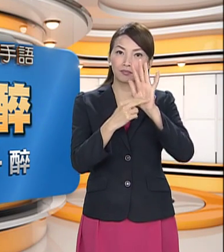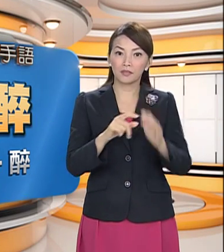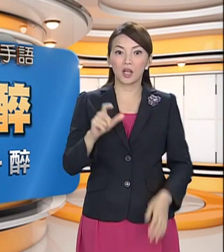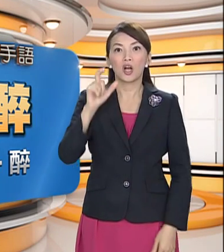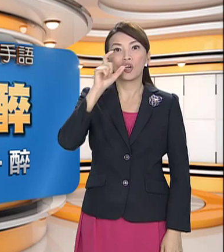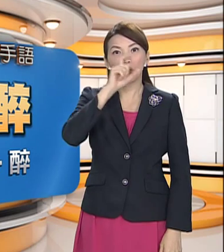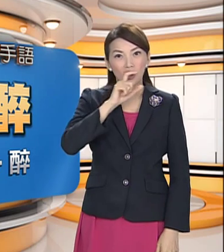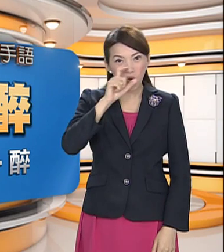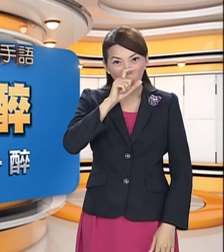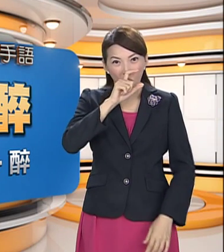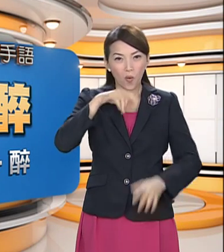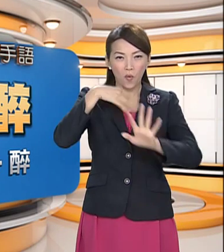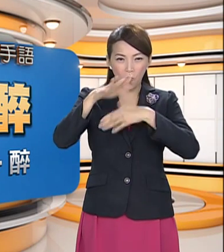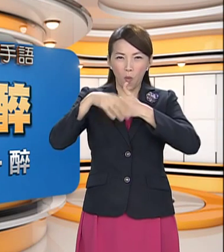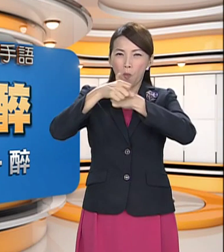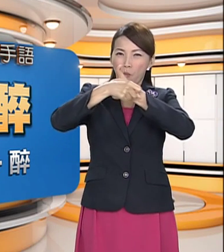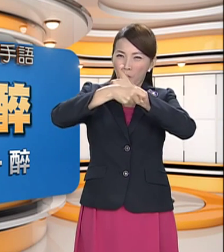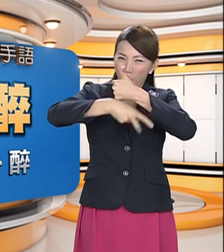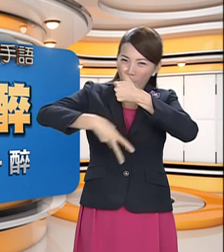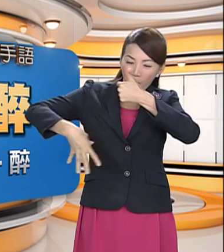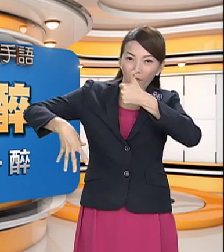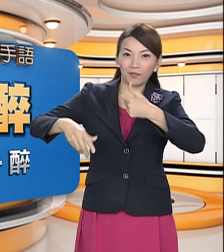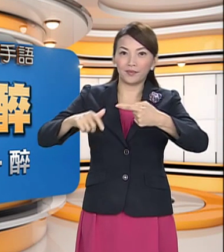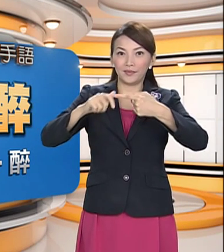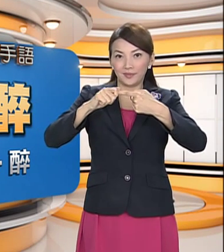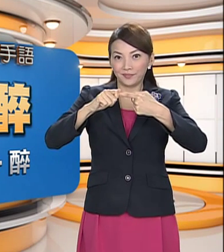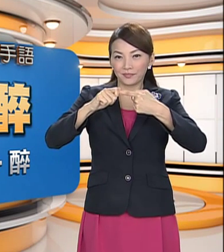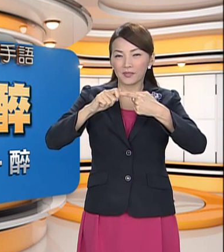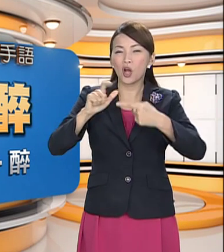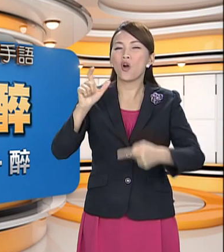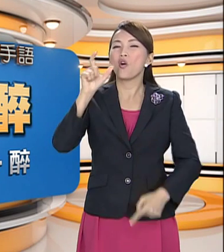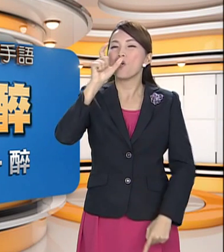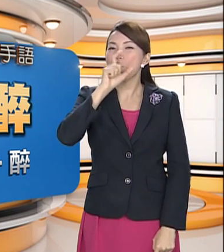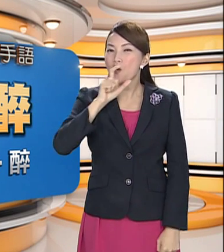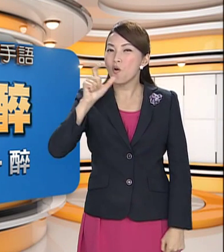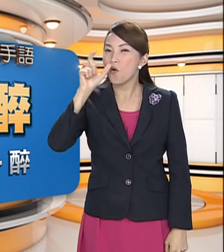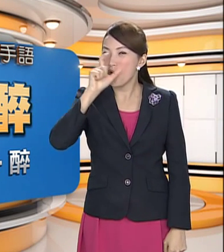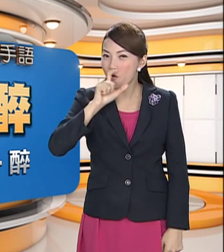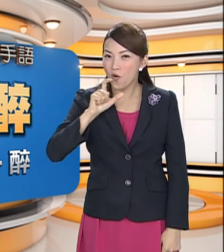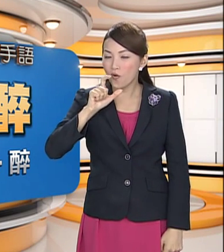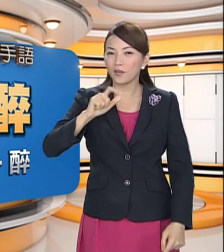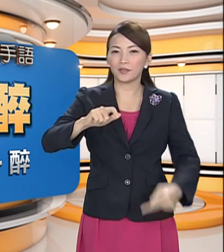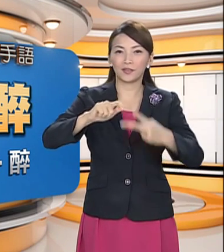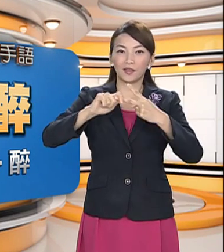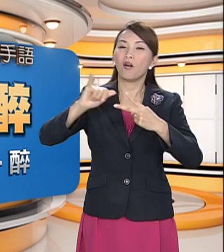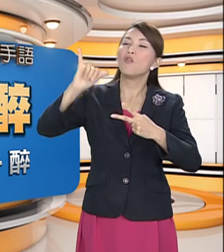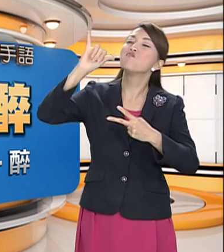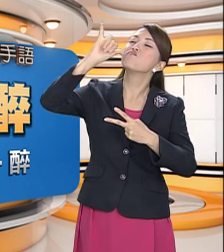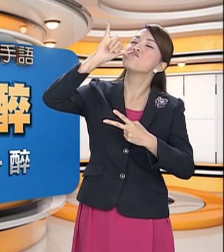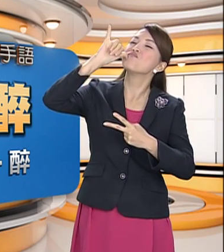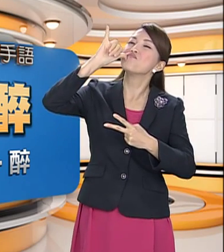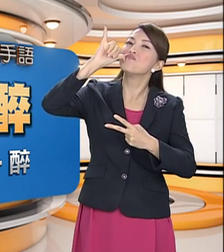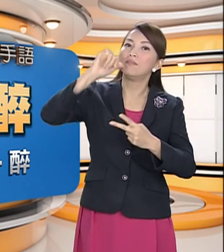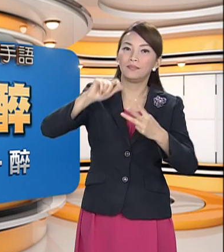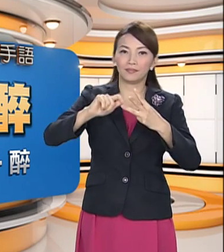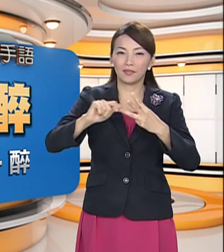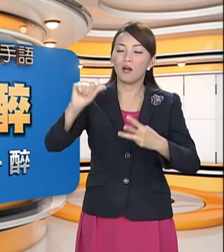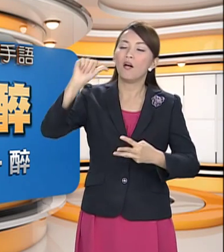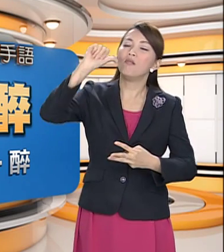法呢有很多种，像是用酒杯在嘴巴前面绕圈的样子，或者是直接把酒